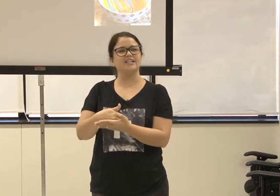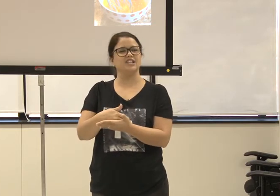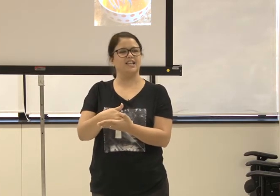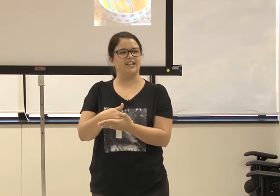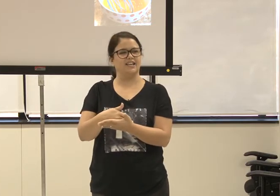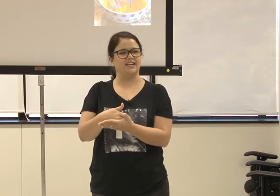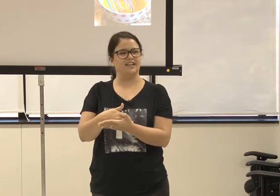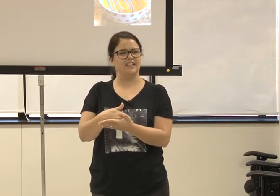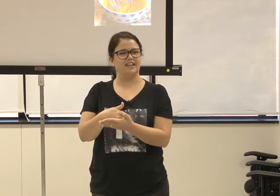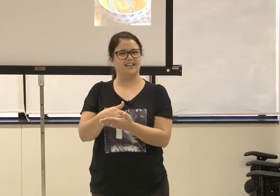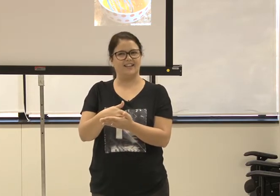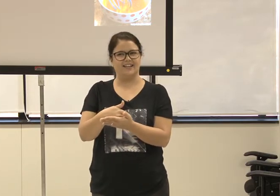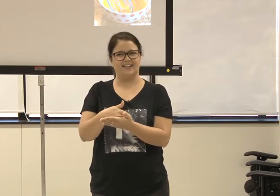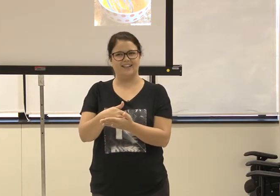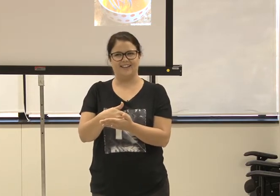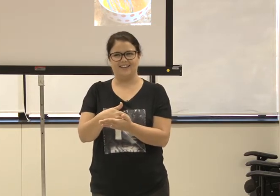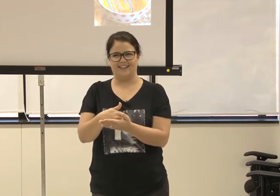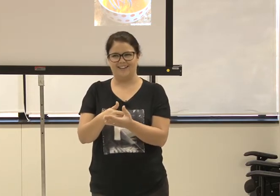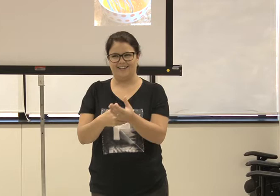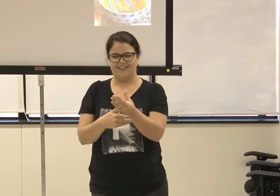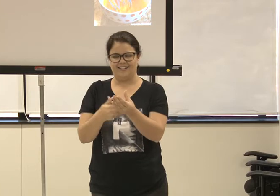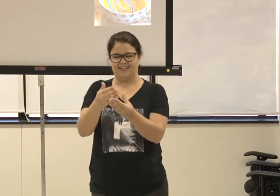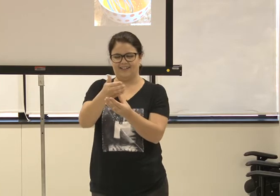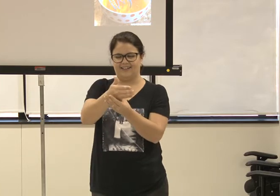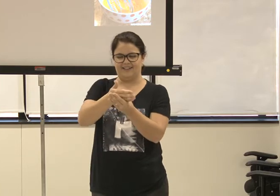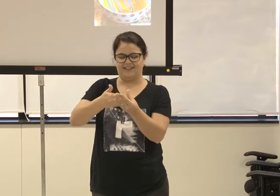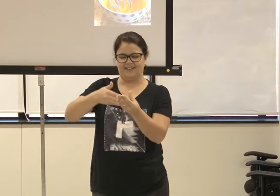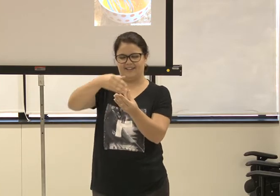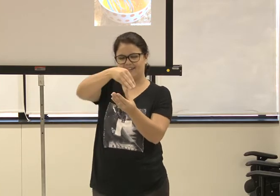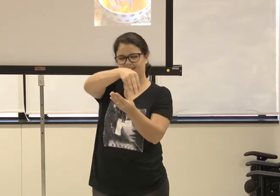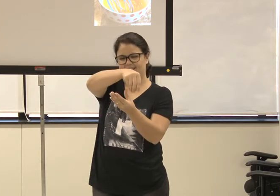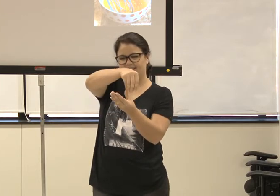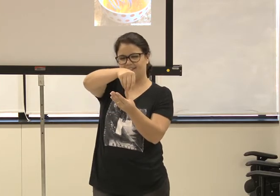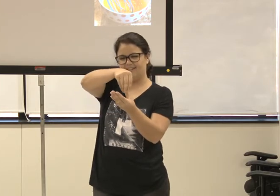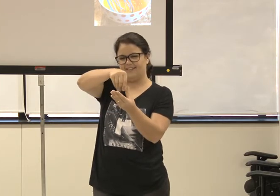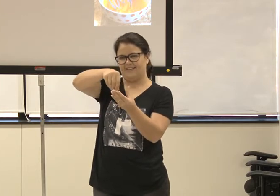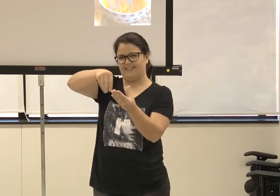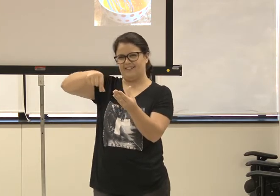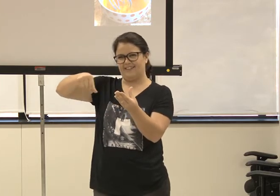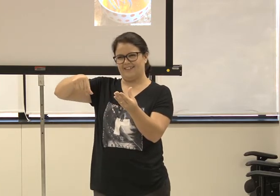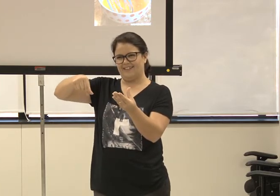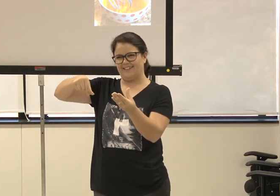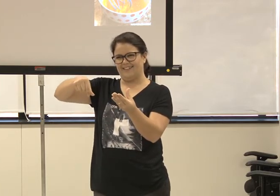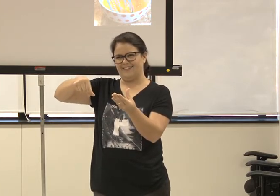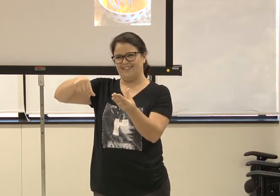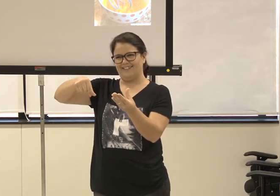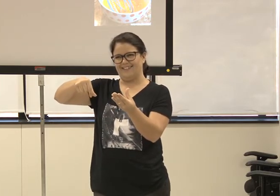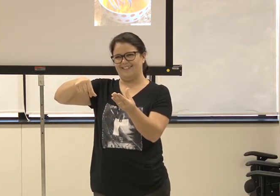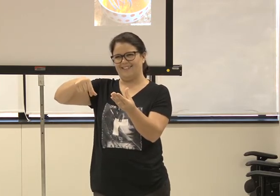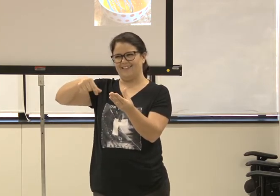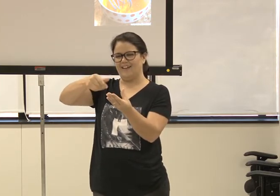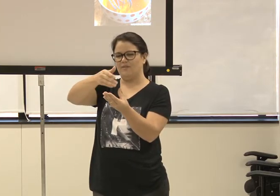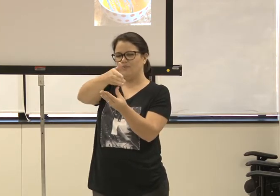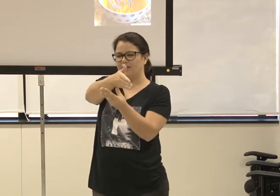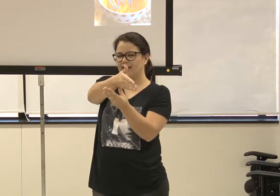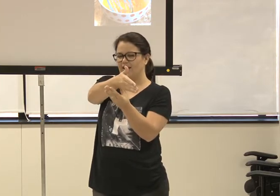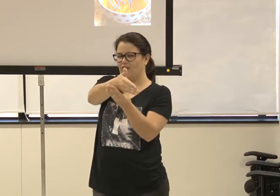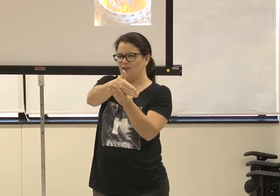Acarajé. Porque Quer,